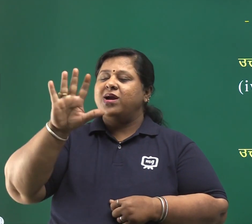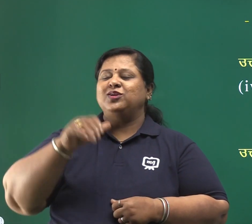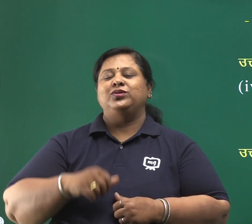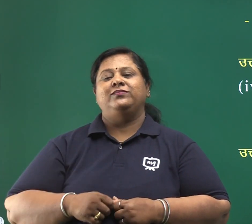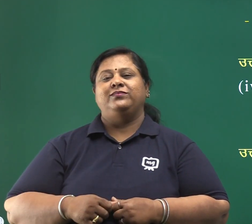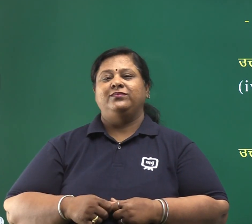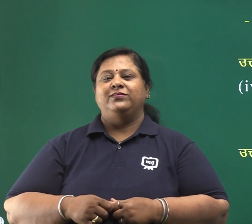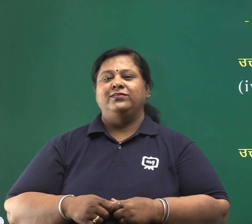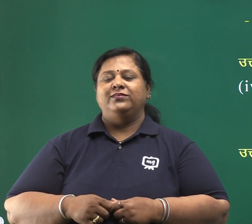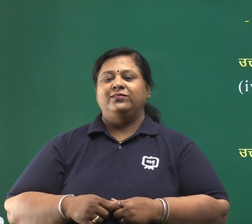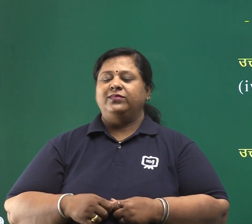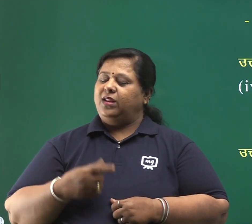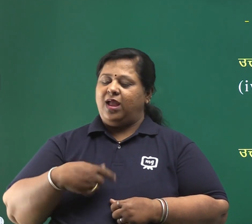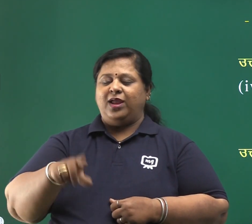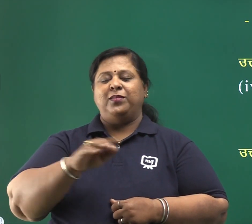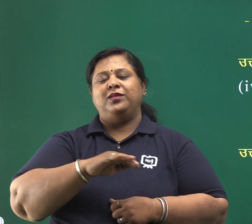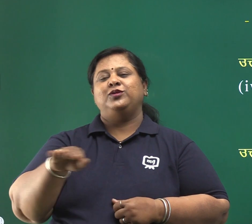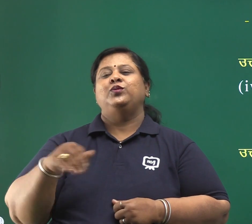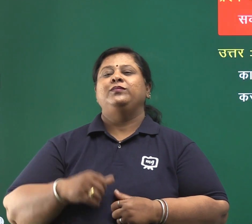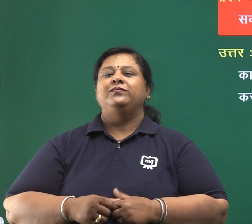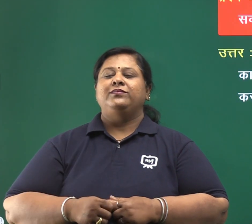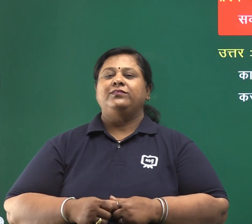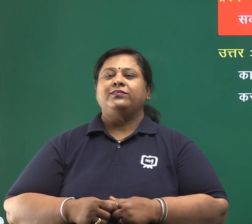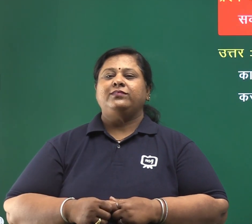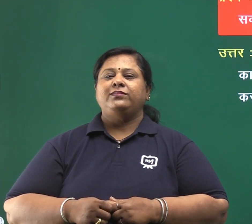5। आगे बढ़ते हैं बच्चों।